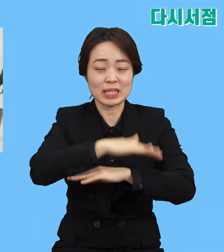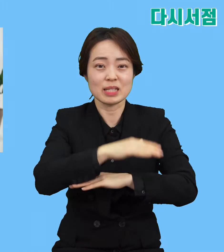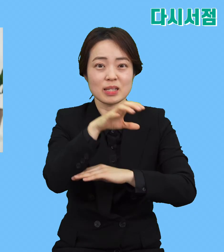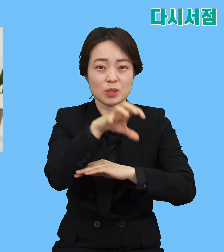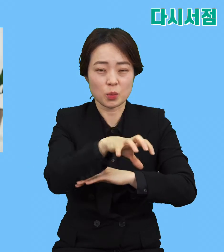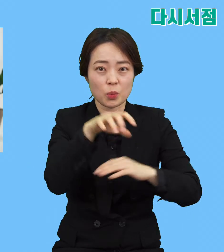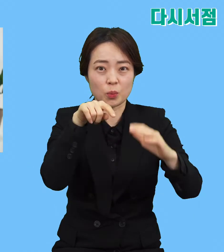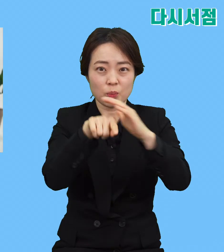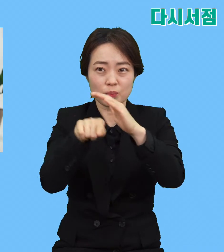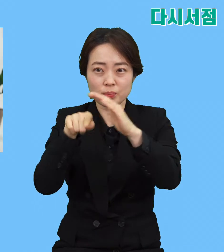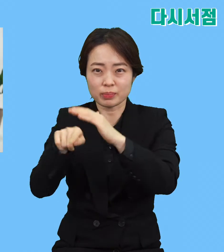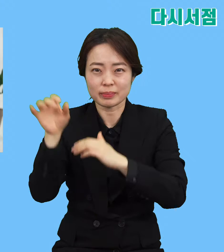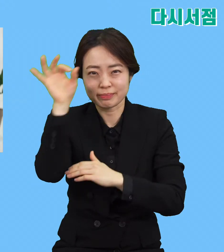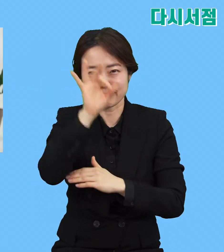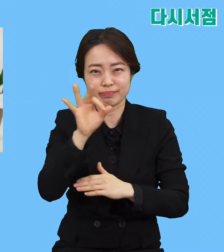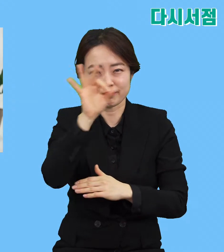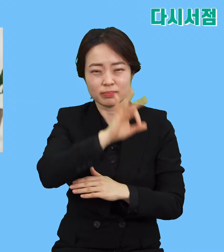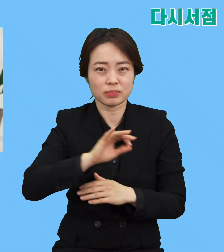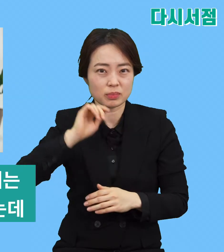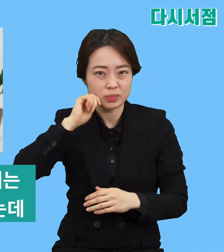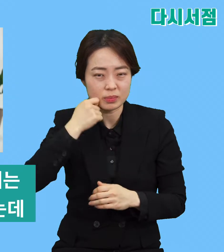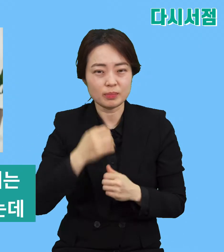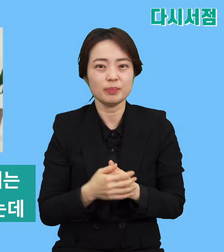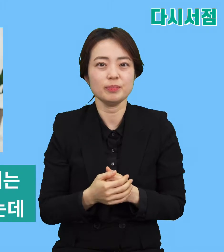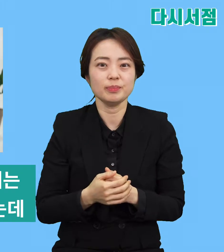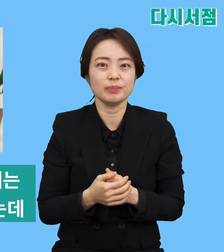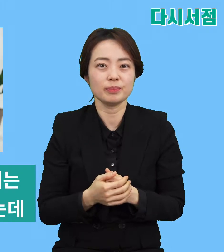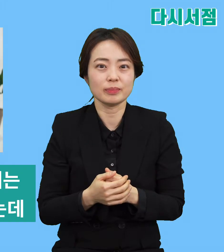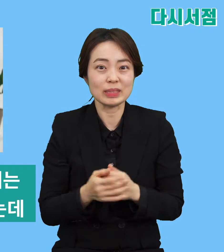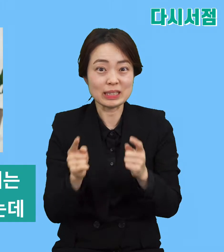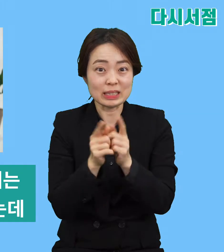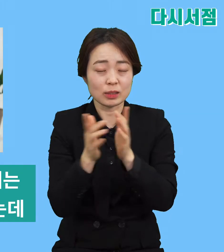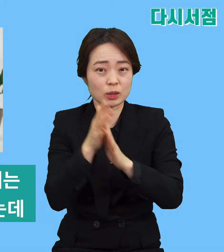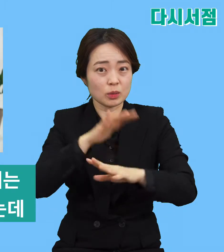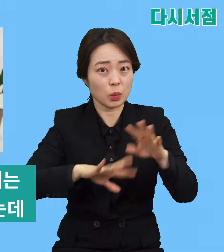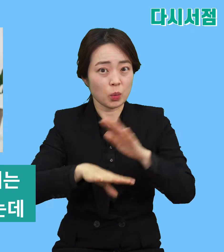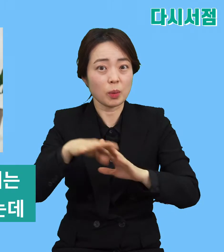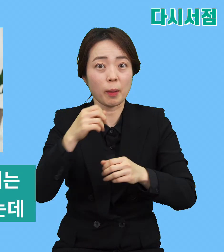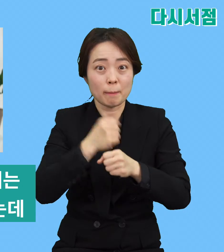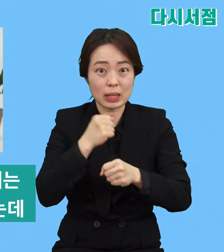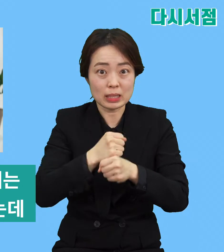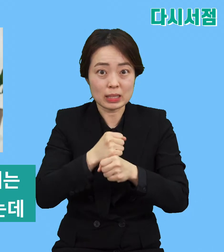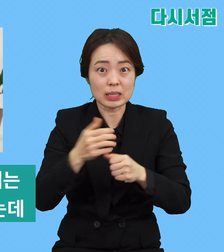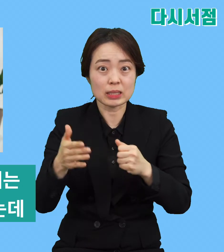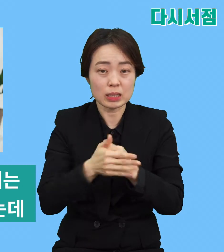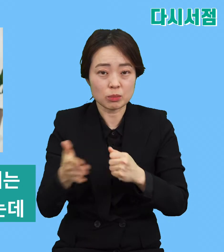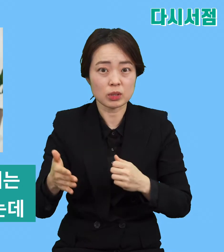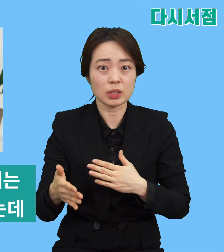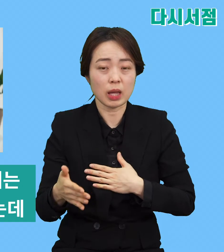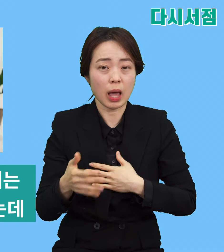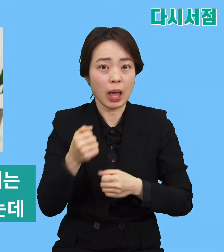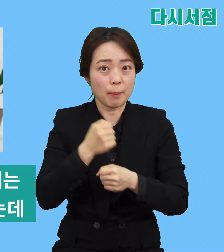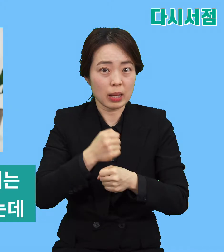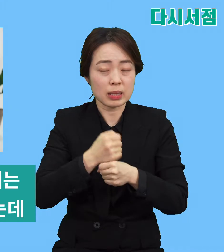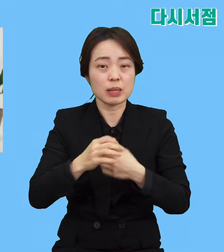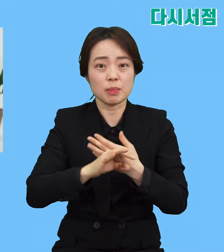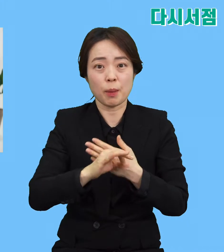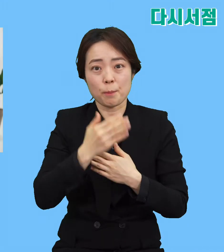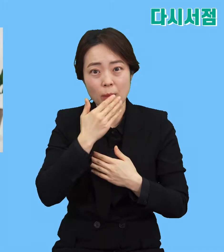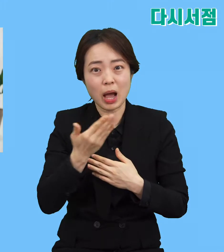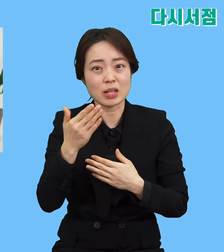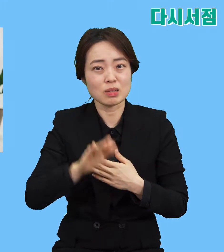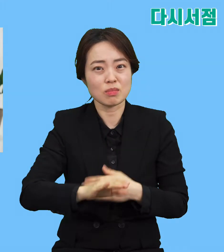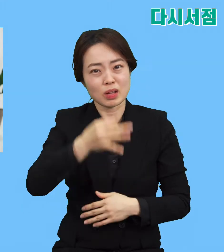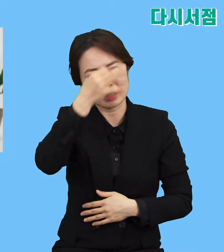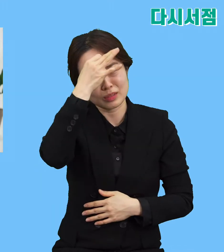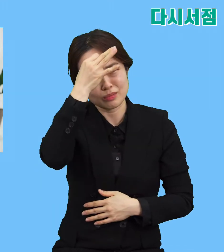찾는데 굉장히 애를 많이 먹었고, 저희가 그 수작업으로 할 때는 저희가 하면은 뭐 할 수는 있는데